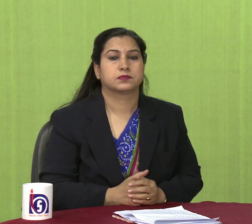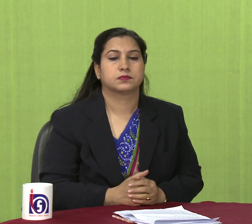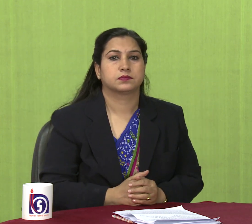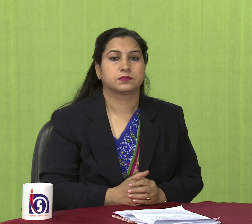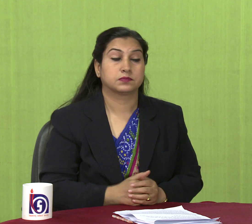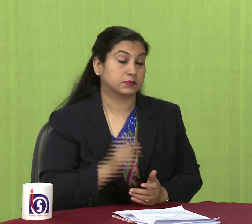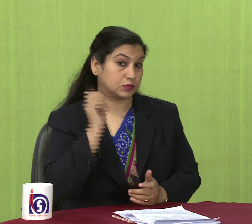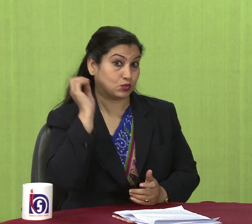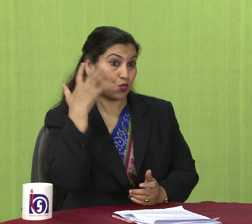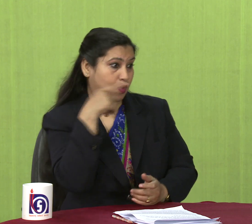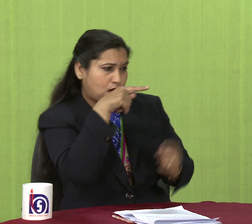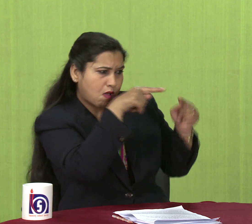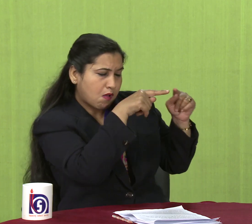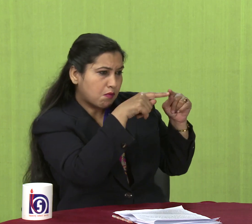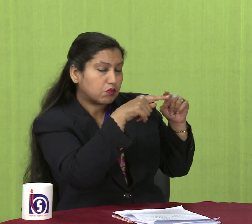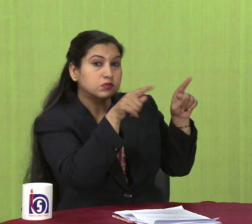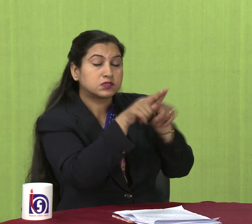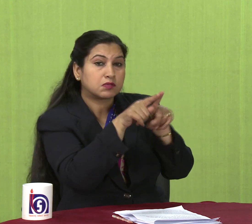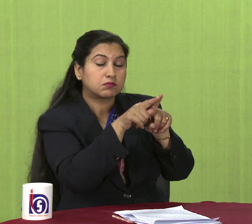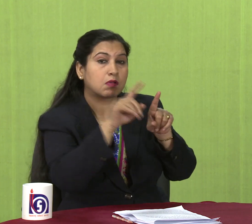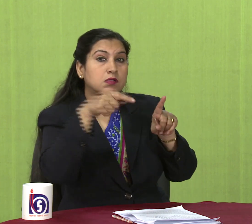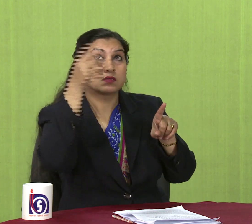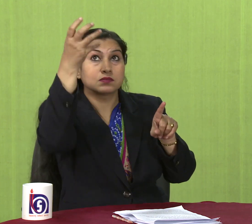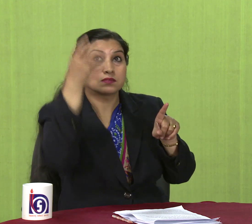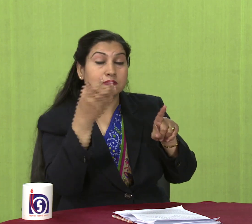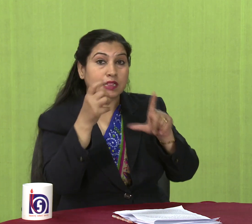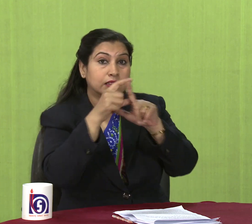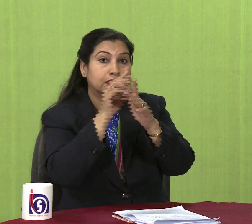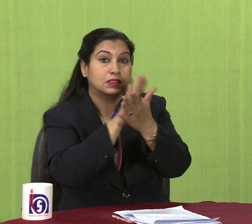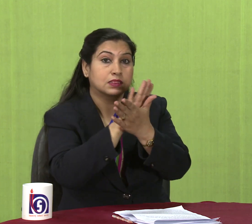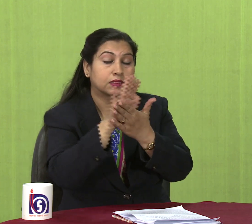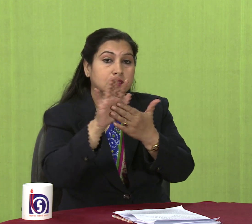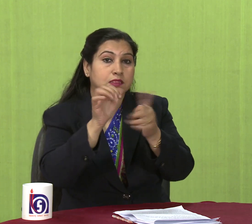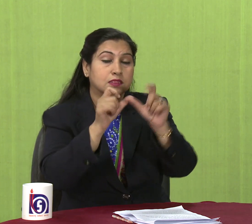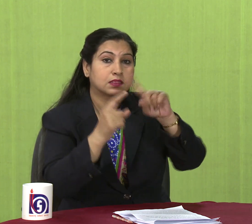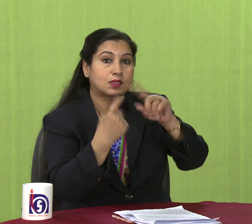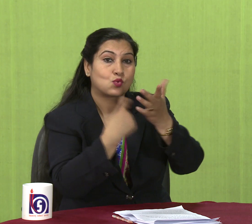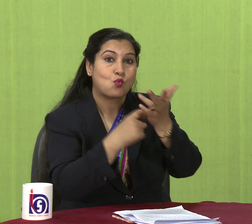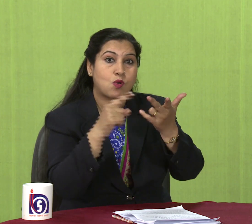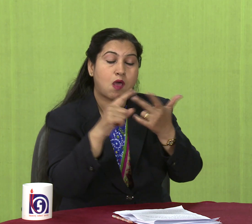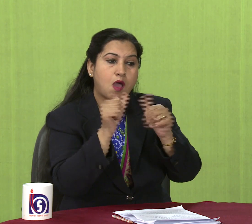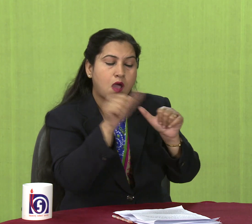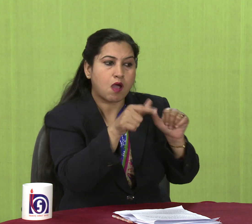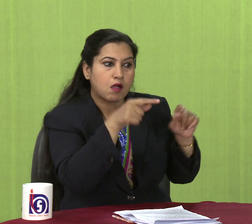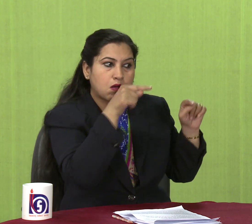सोने में धतूरे से 100 गुना अधिक नशा होता है।